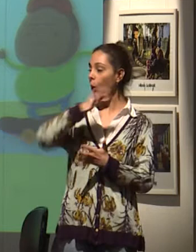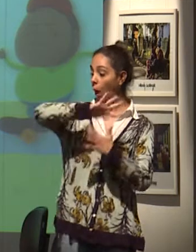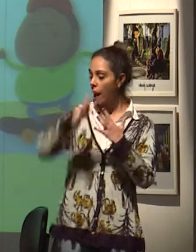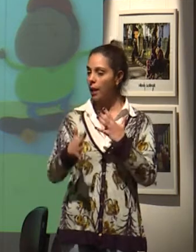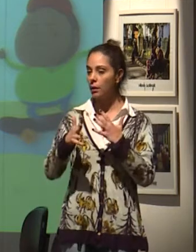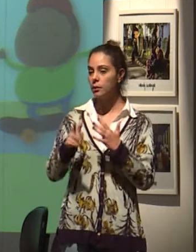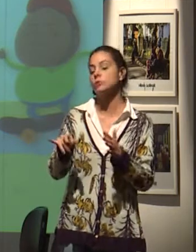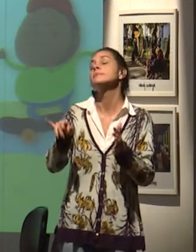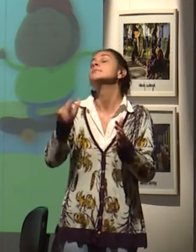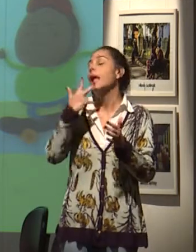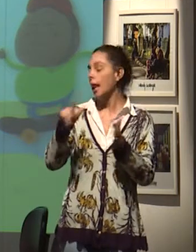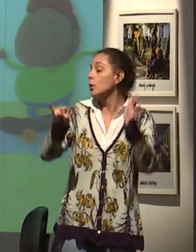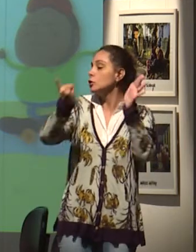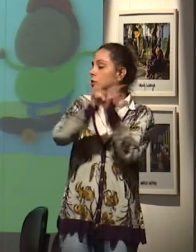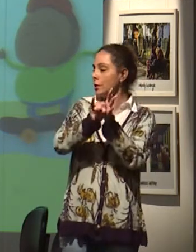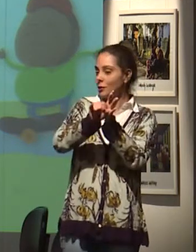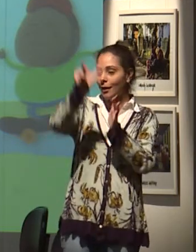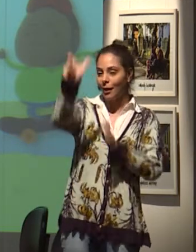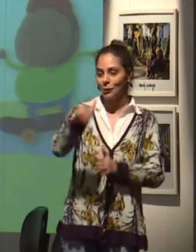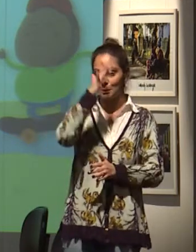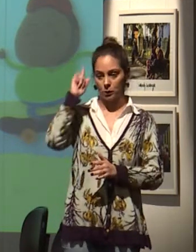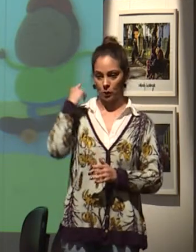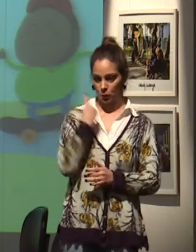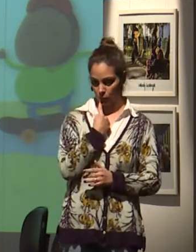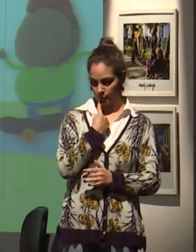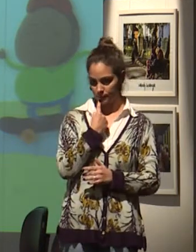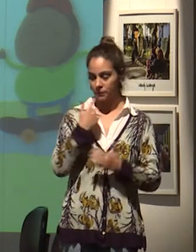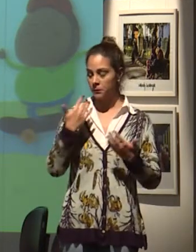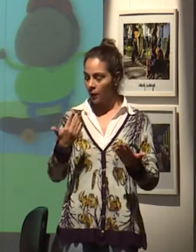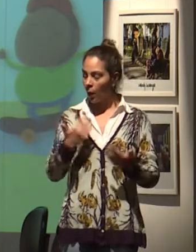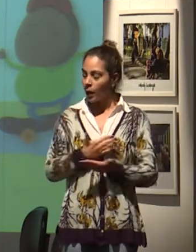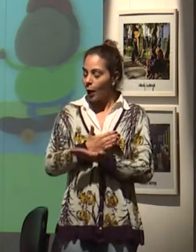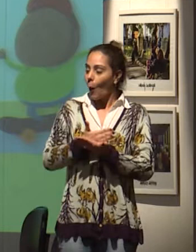a entender também em relação à língua de sinais, à identidade do surdo.